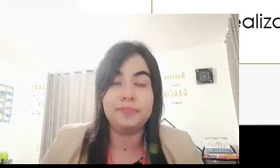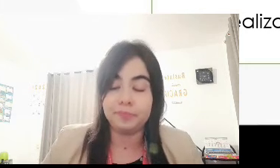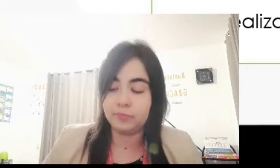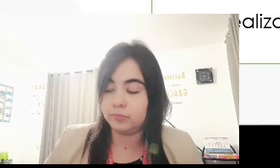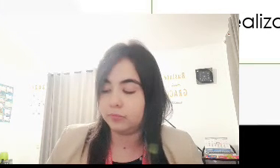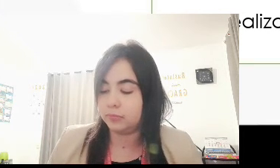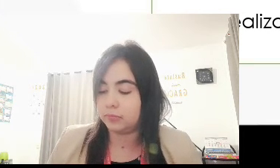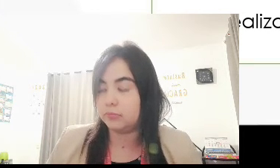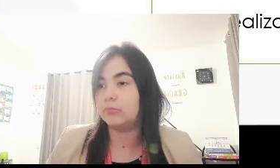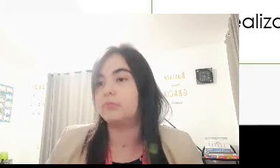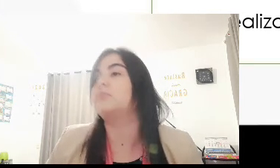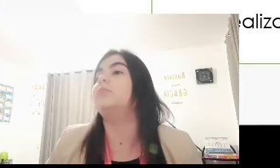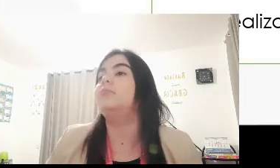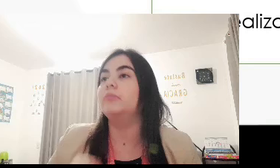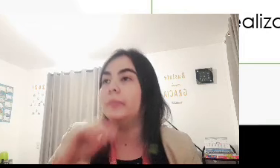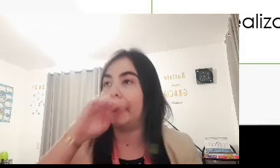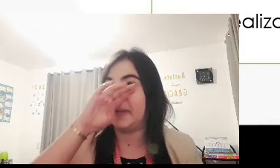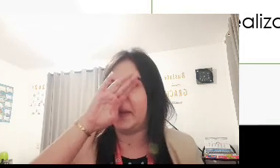enseñó.